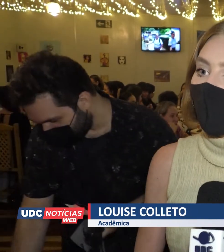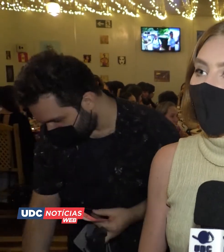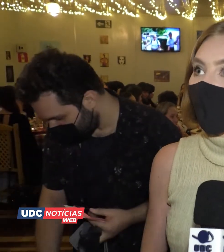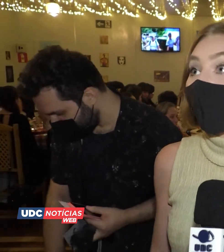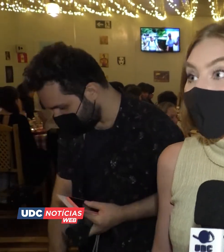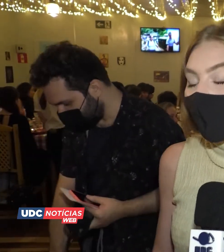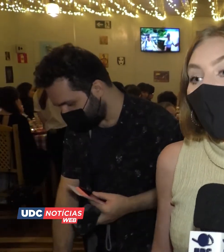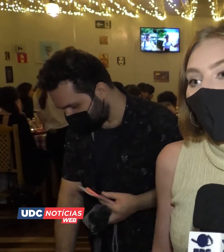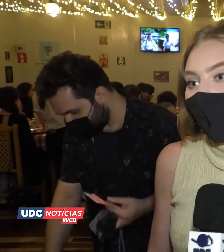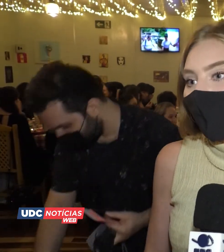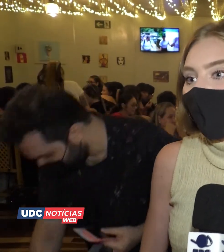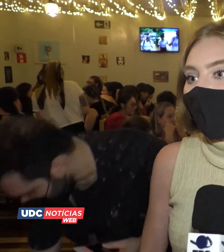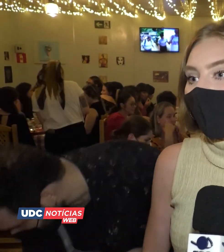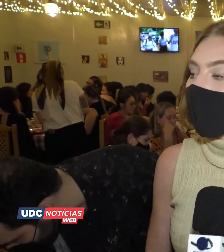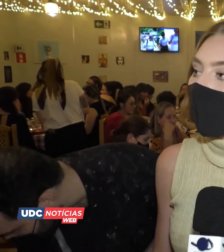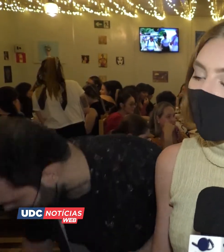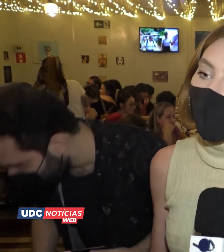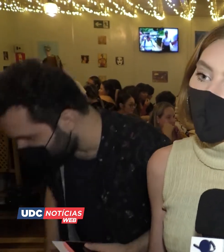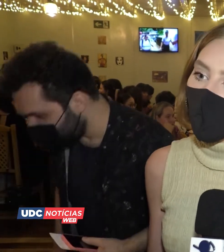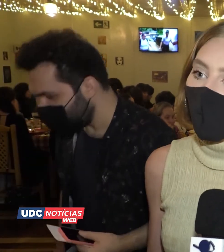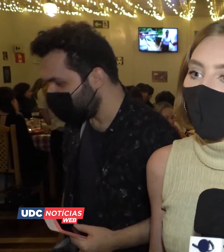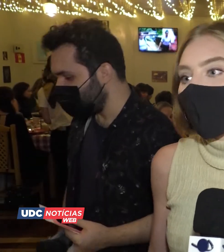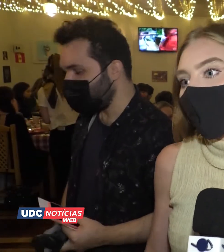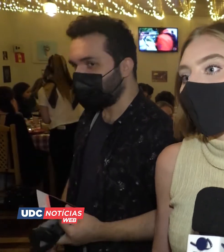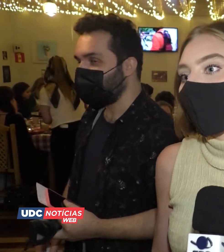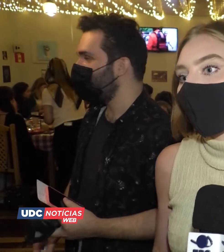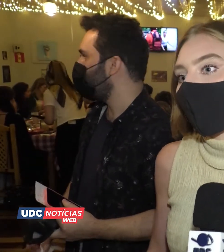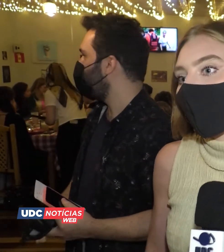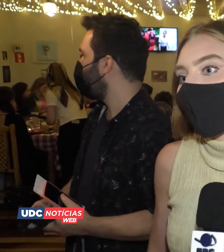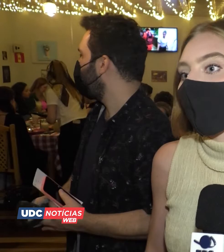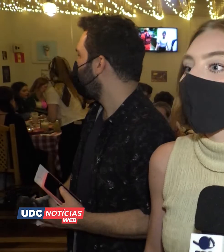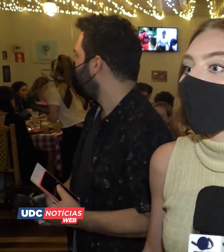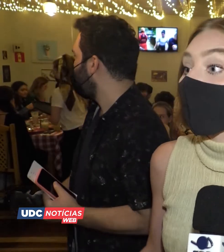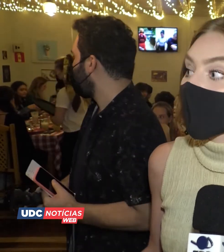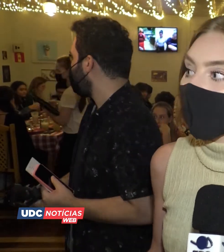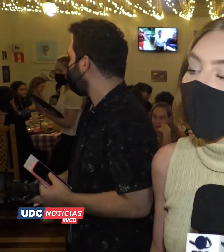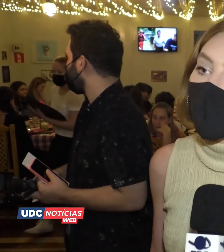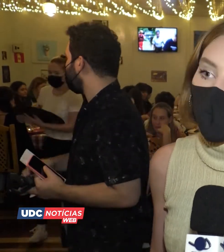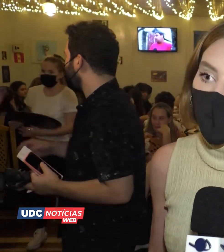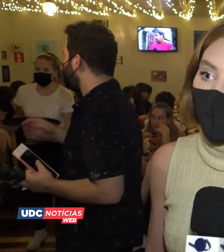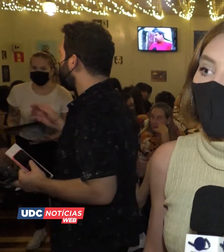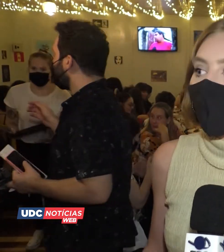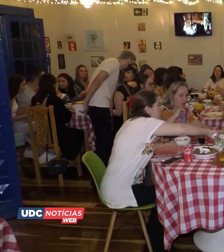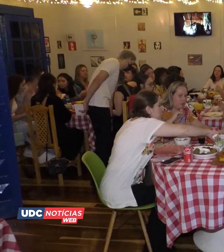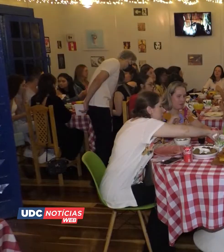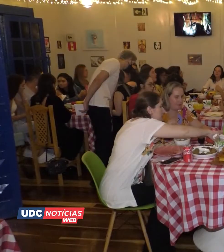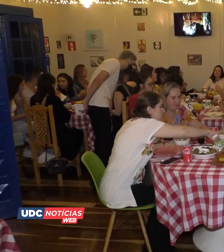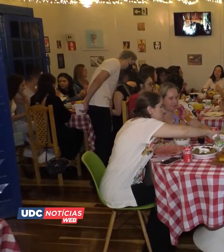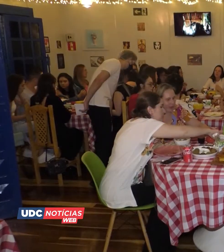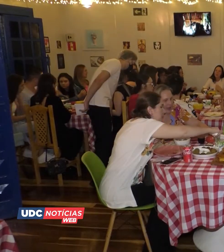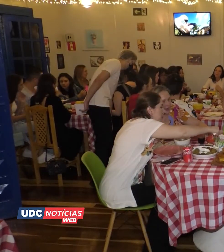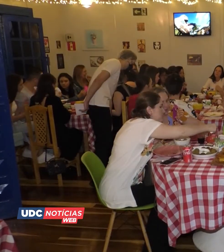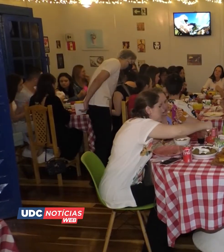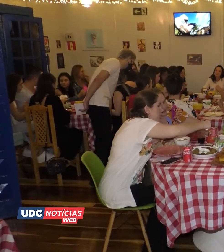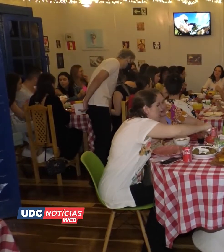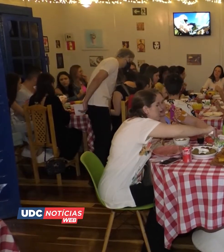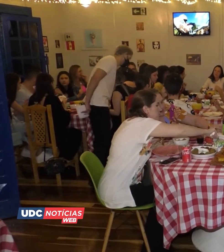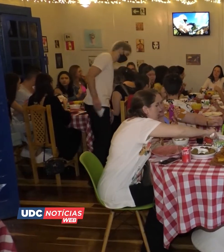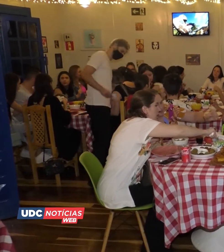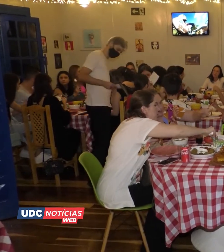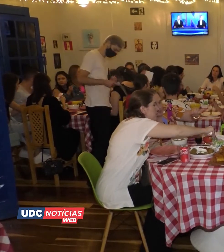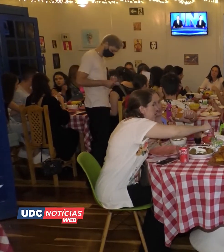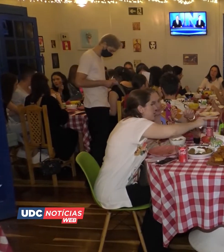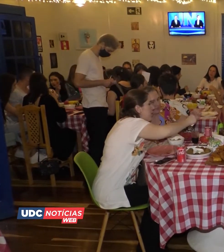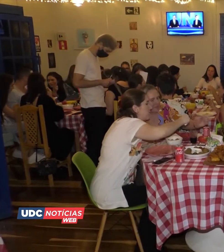bastante divertido. E também agrega muito conteúdo, assim como para mim está agregando, eu estar conversando com outras pessoas, vendo outros pontos de vista